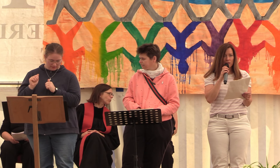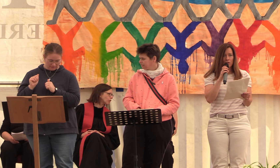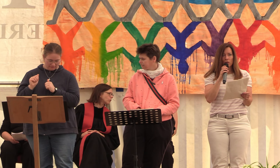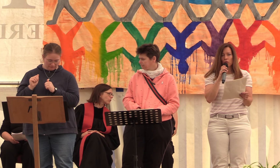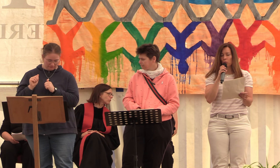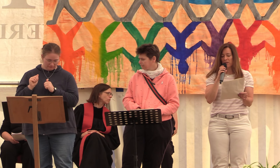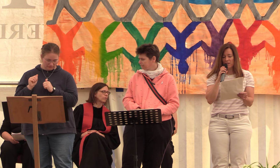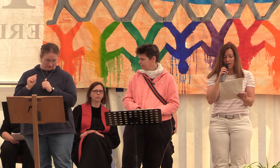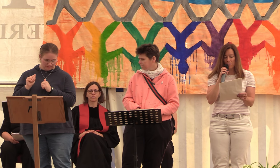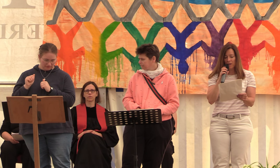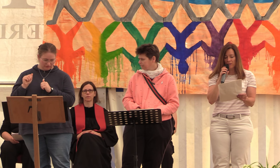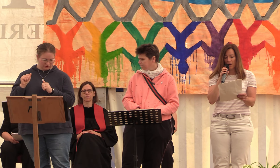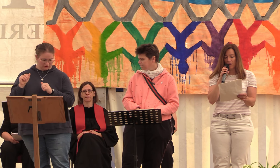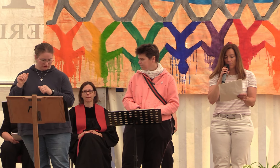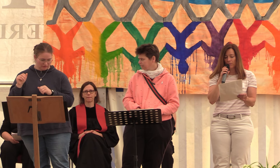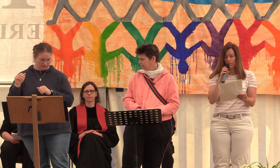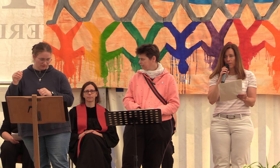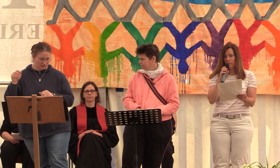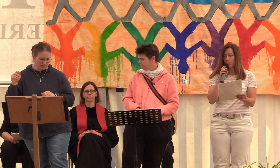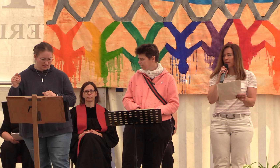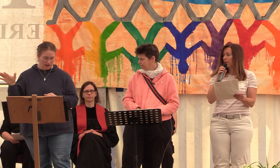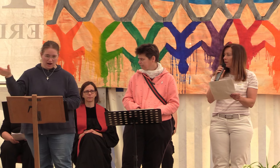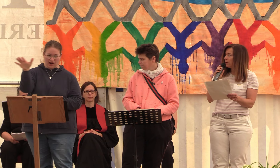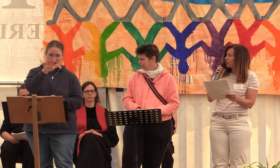vergessen, du bist immer da.